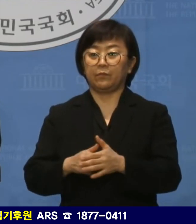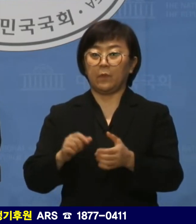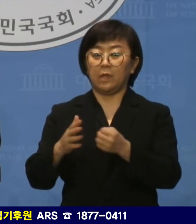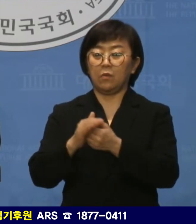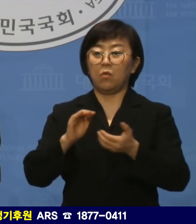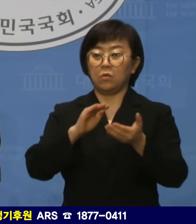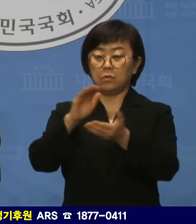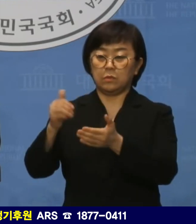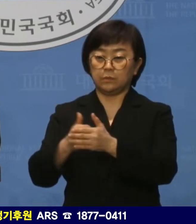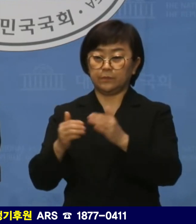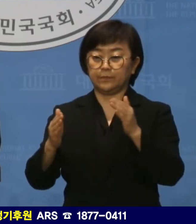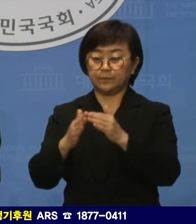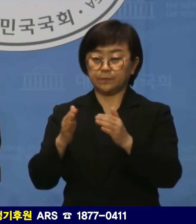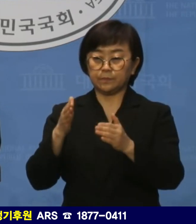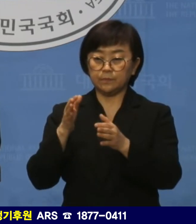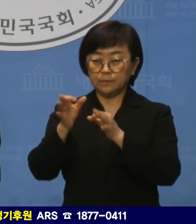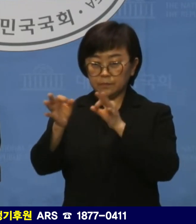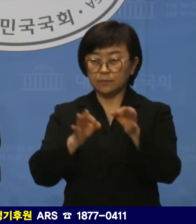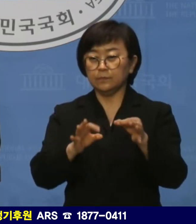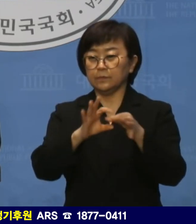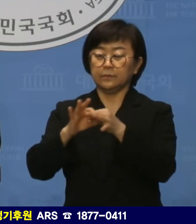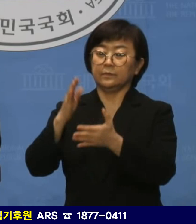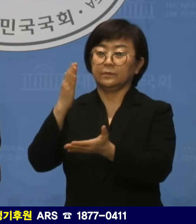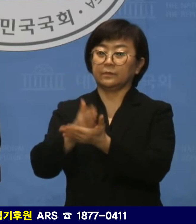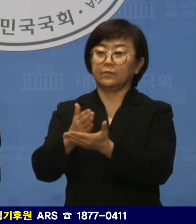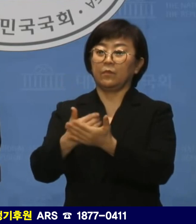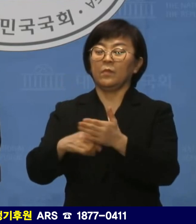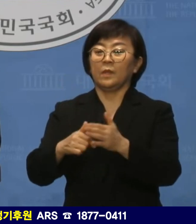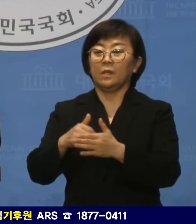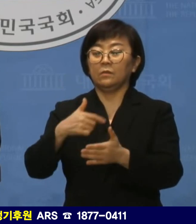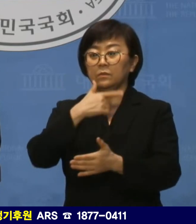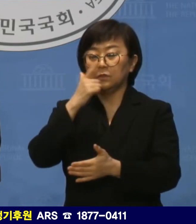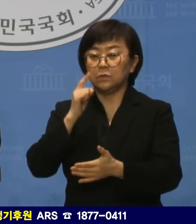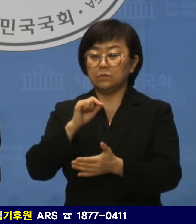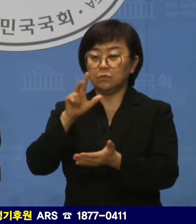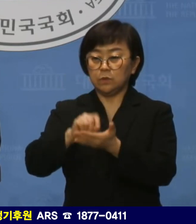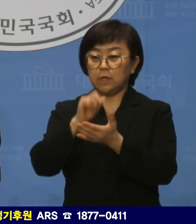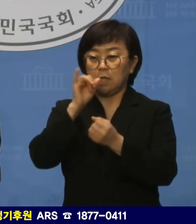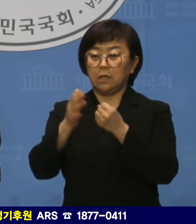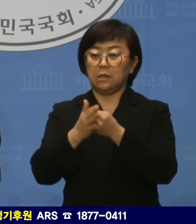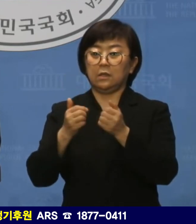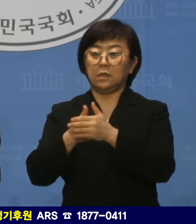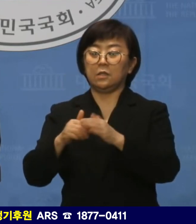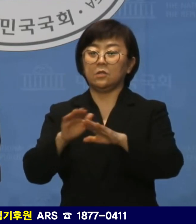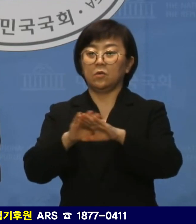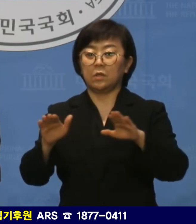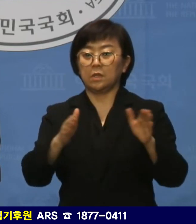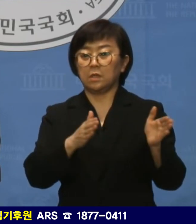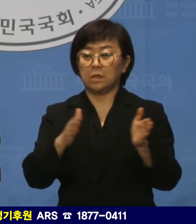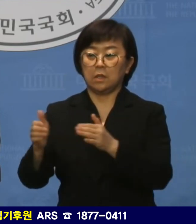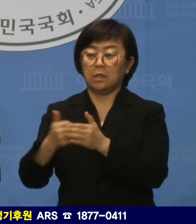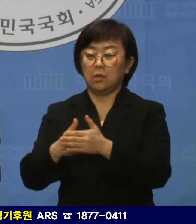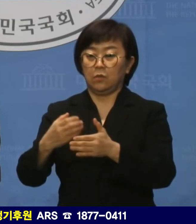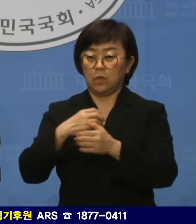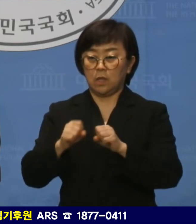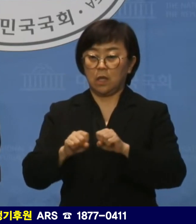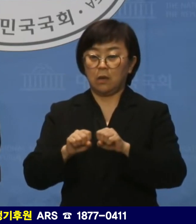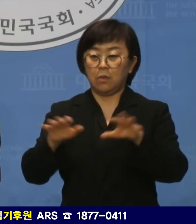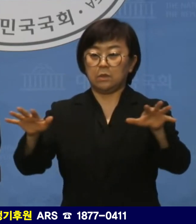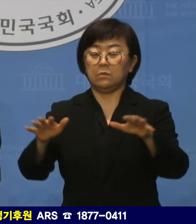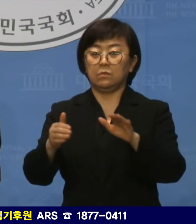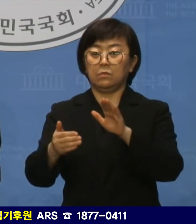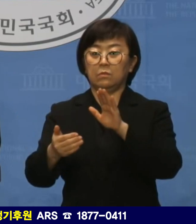유동성 공급으로 부동산 PF 시장을 연명할 게 아니라 부실 PF 정리로 위기가 경제 전반으로 퍼지지